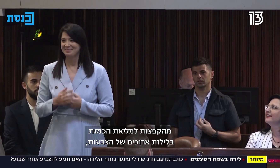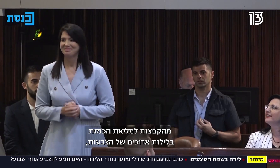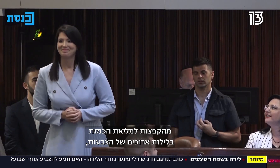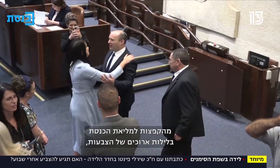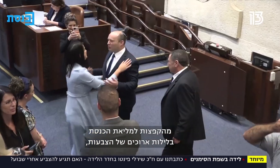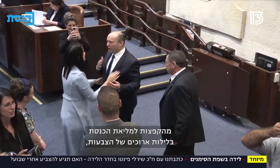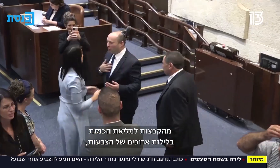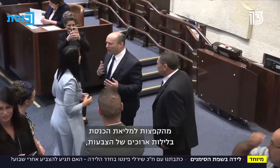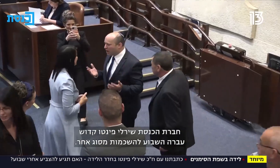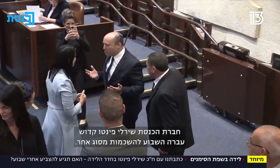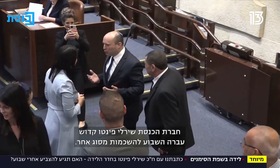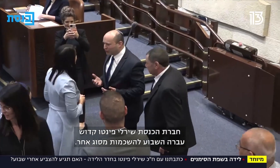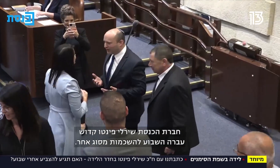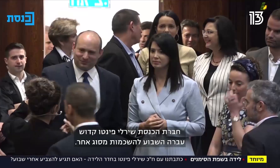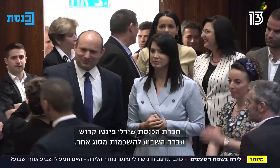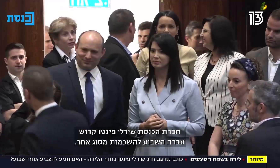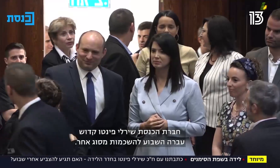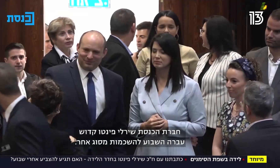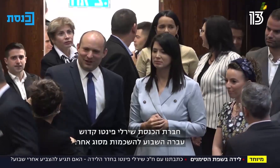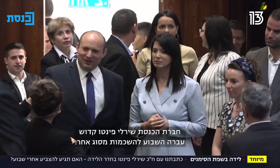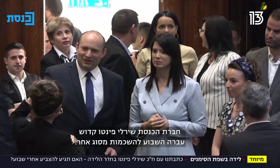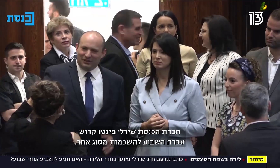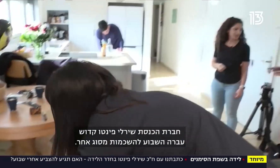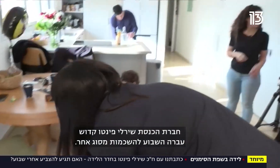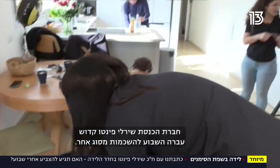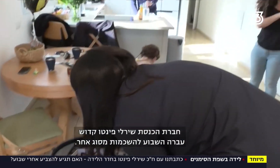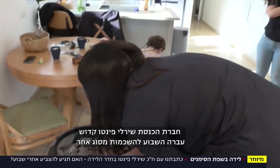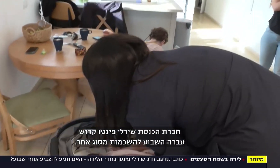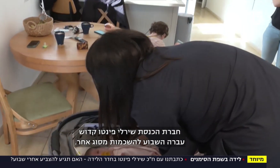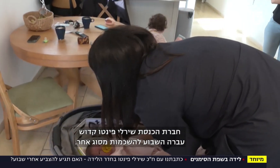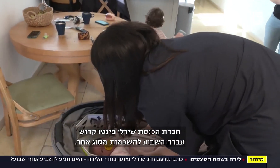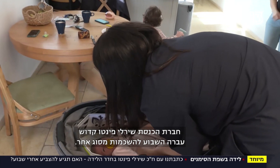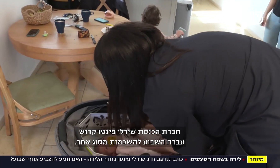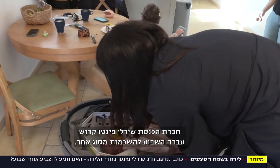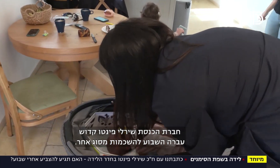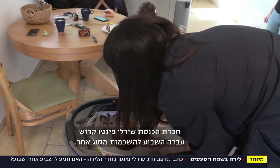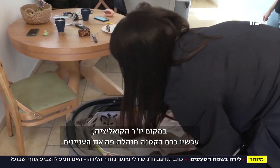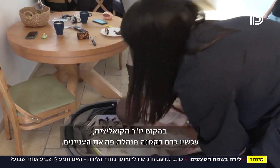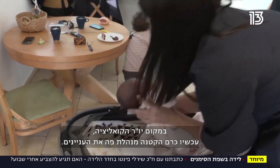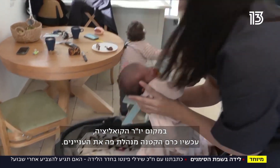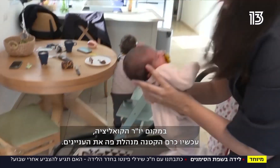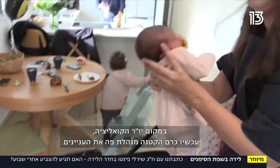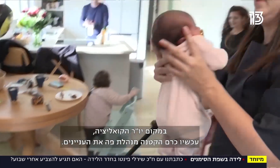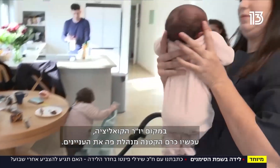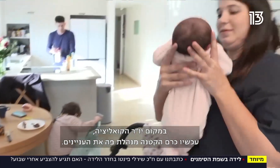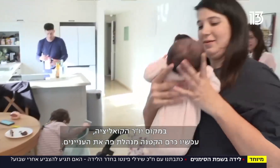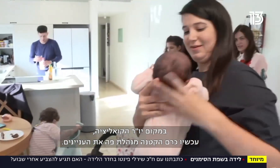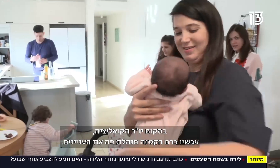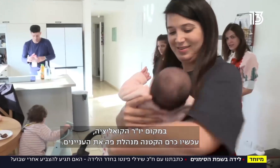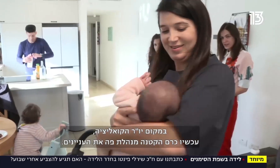של הצבעות, חברת הכנסת שירלי פינטו קדוש עברה השבוע להשכמות מסוג אחר. במקום יושבת ראש הקואליציה, עכשיו